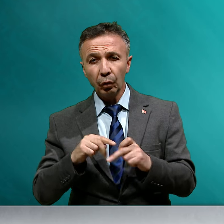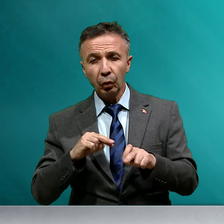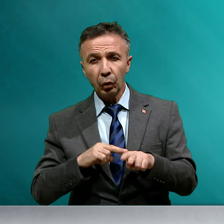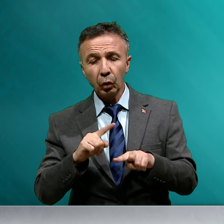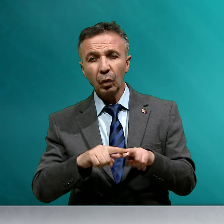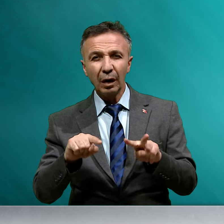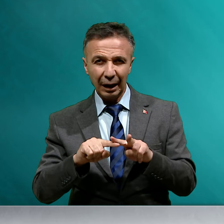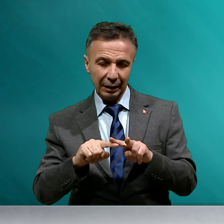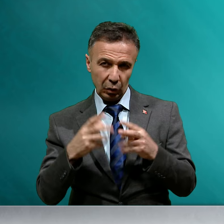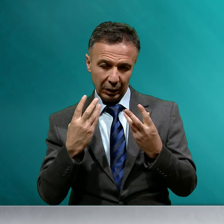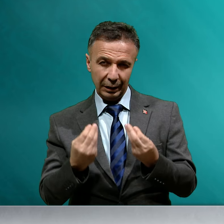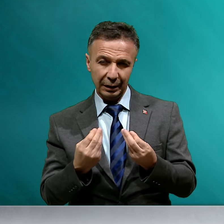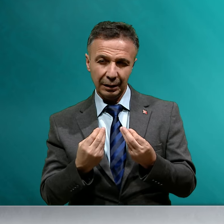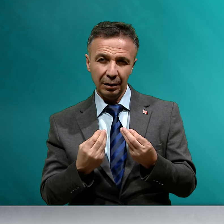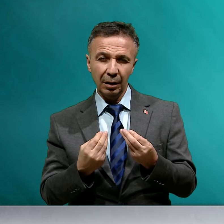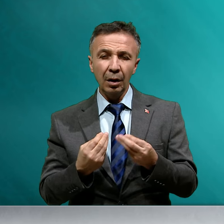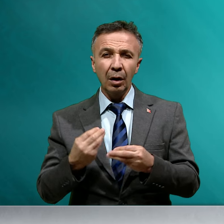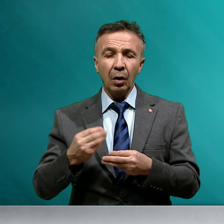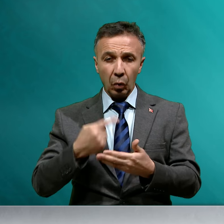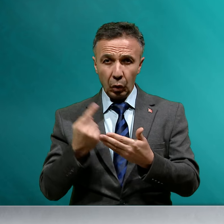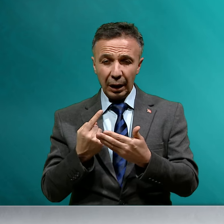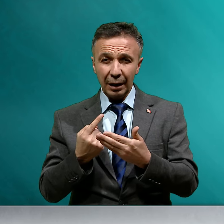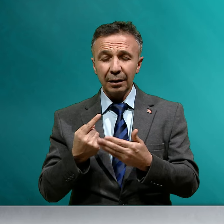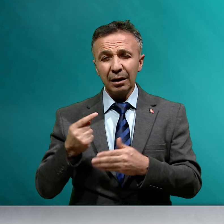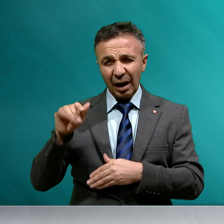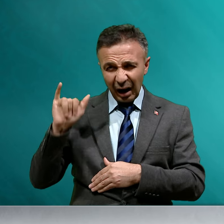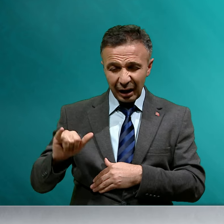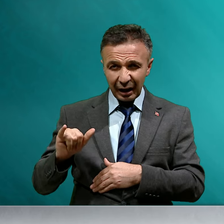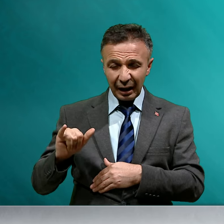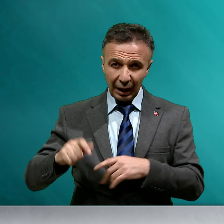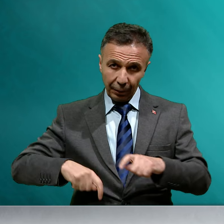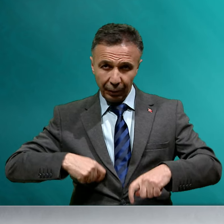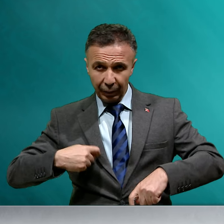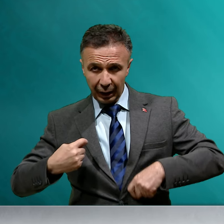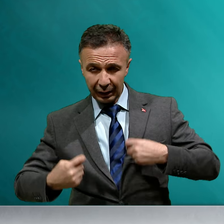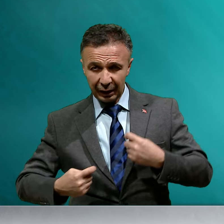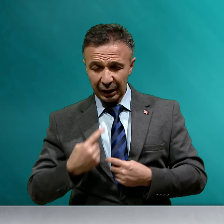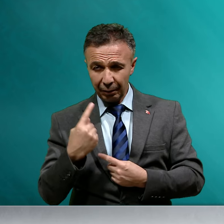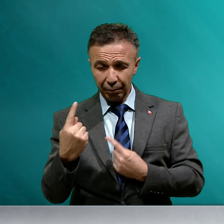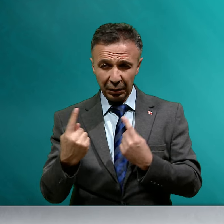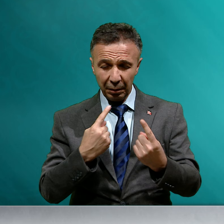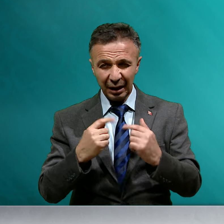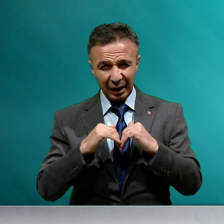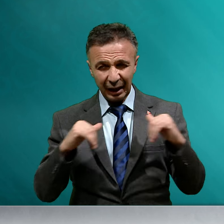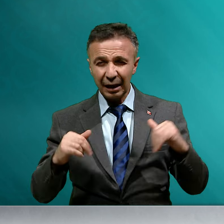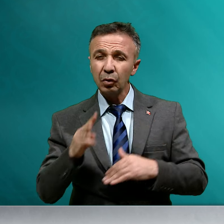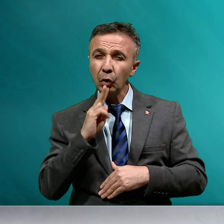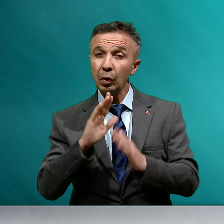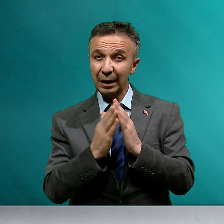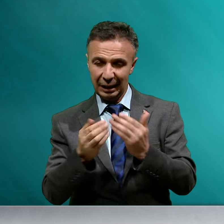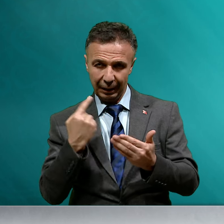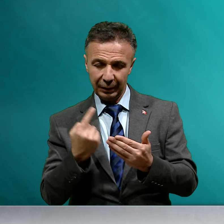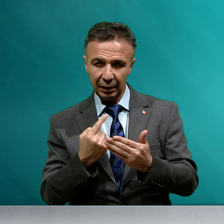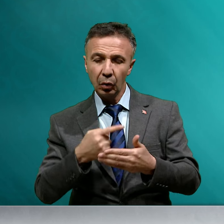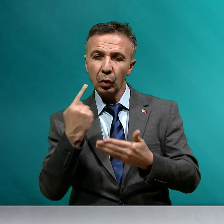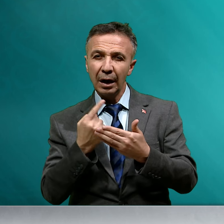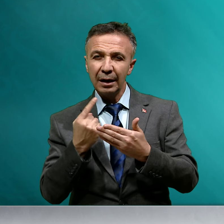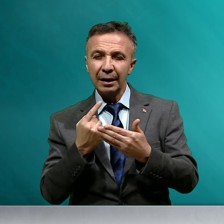O hak ile batılı birbirinden ayıran son ilahi kelamdır. Ona